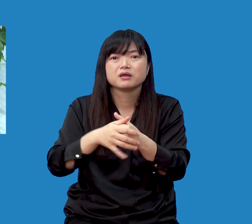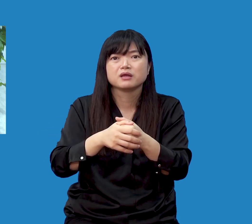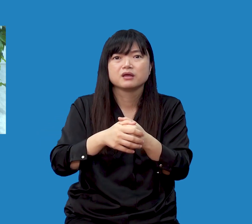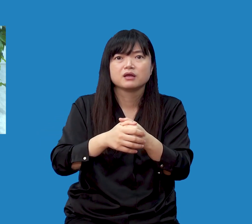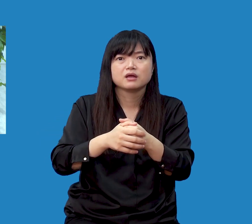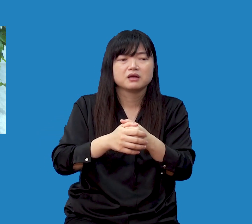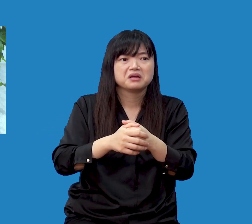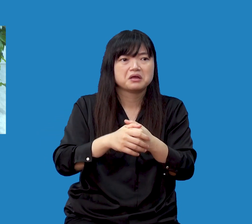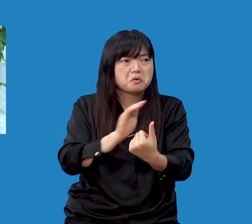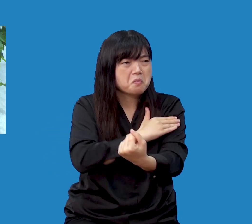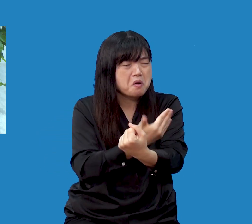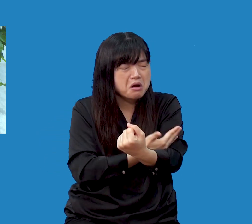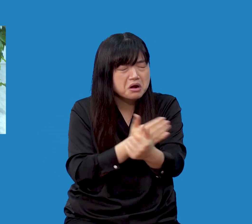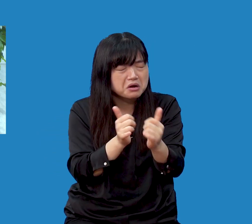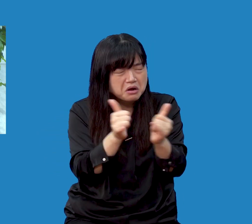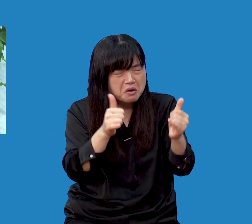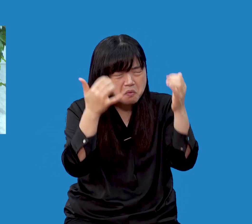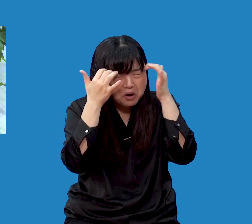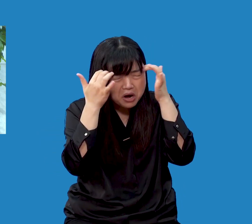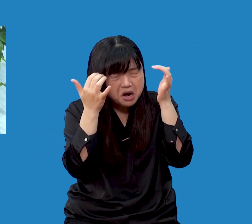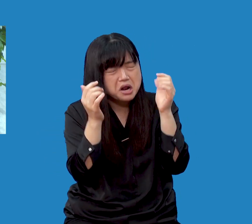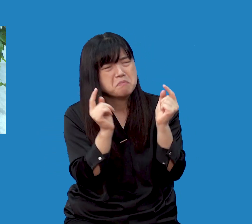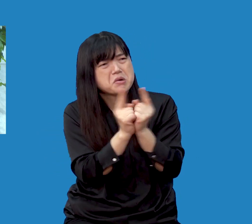권력자들로부터 환난당하는 자들은